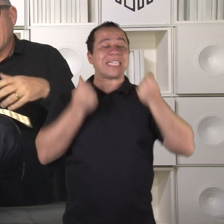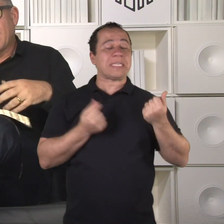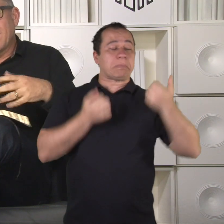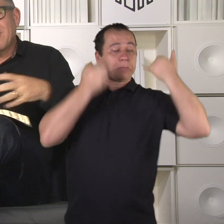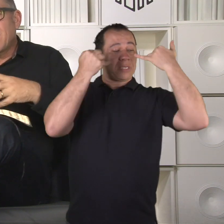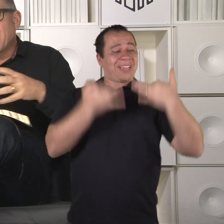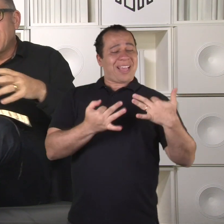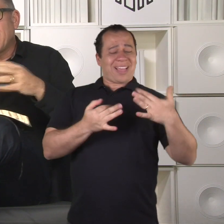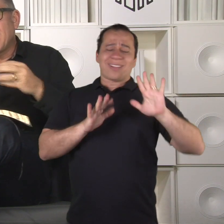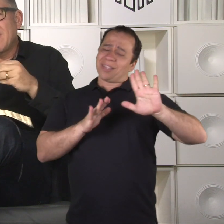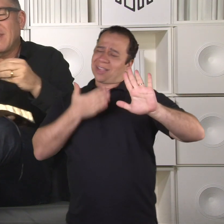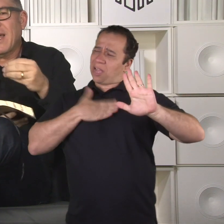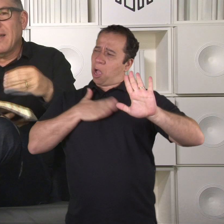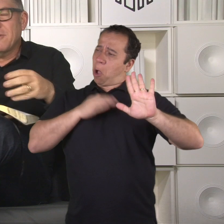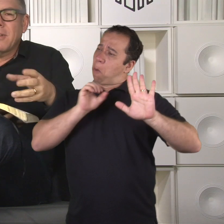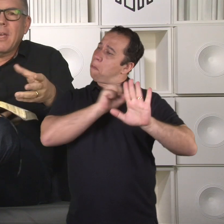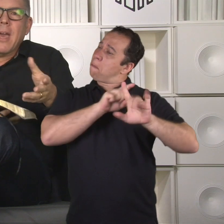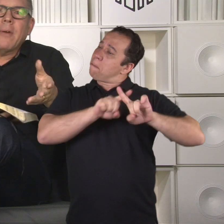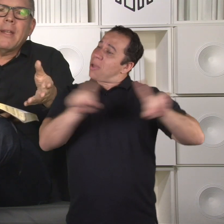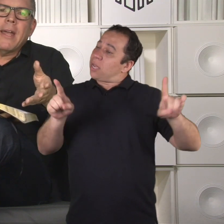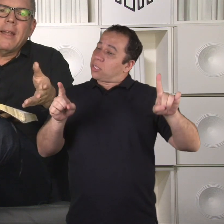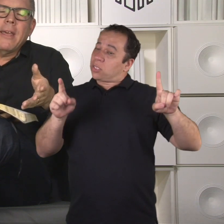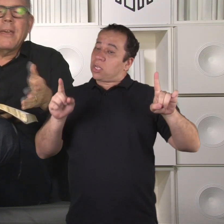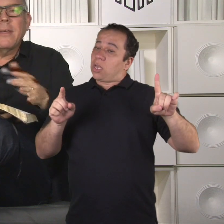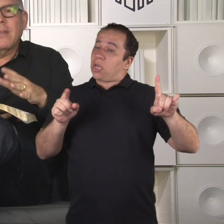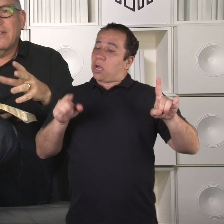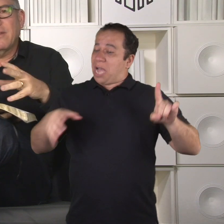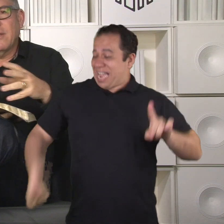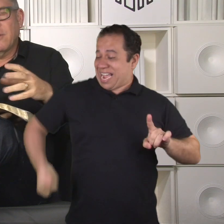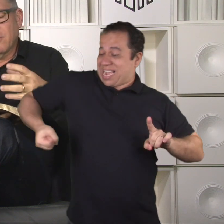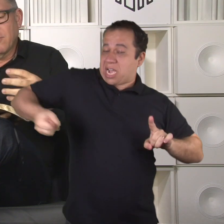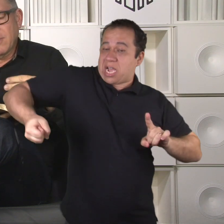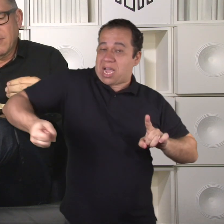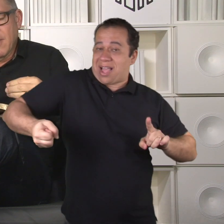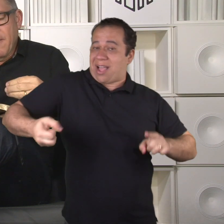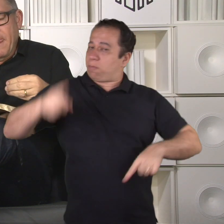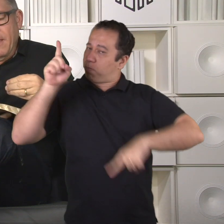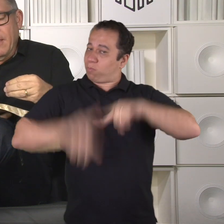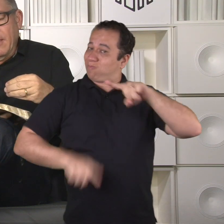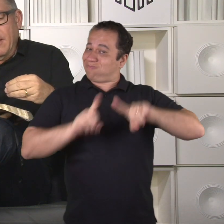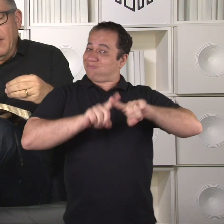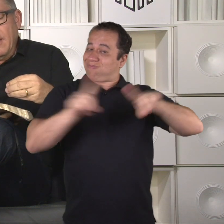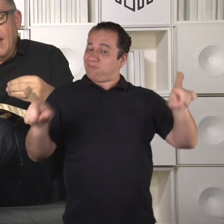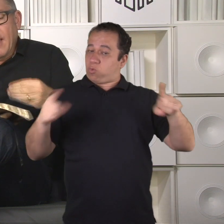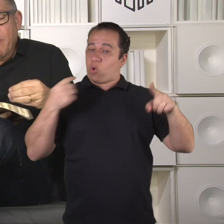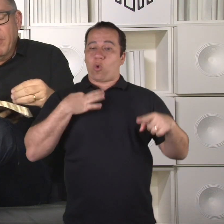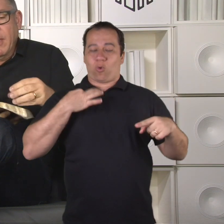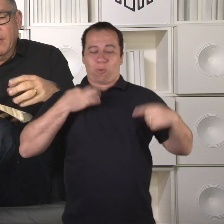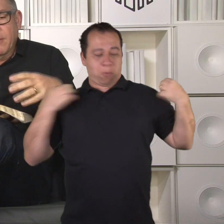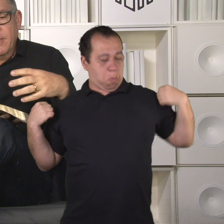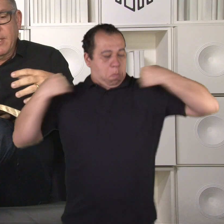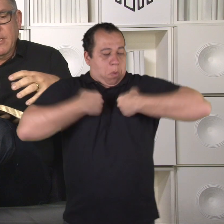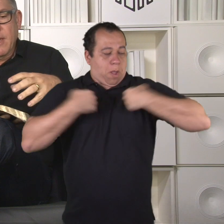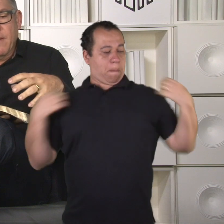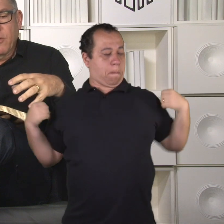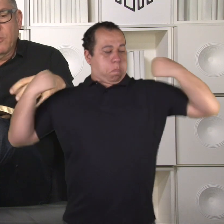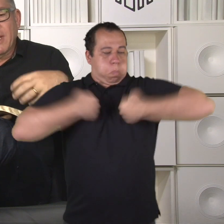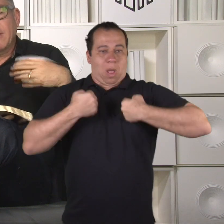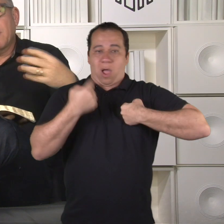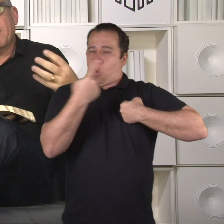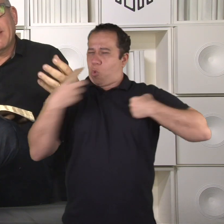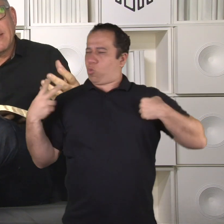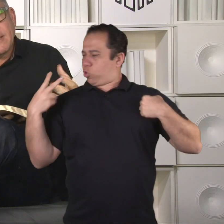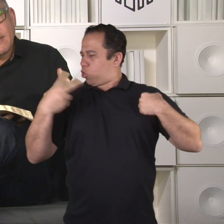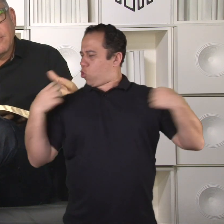vestindo. Então eles discutiam esses detalhes, o que é guardar a lei e tudo isso. E cada rabino tinha